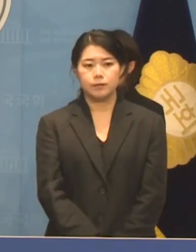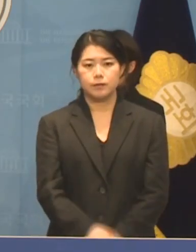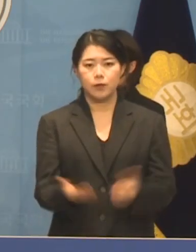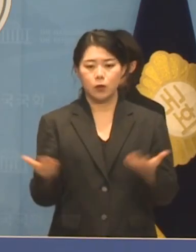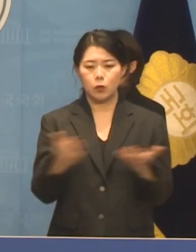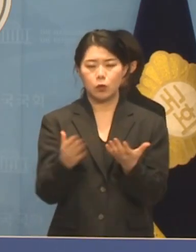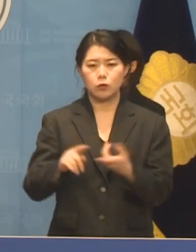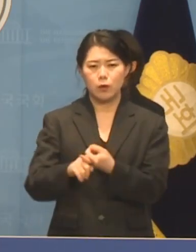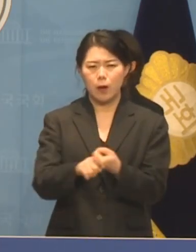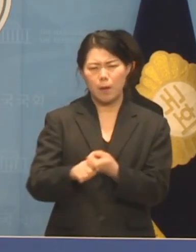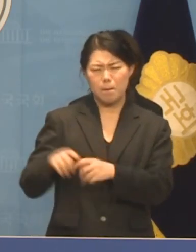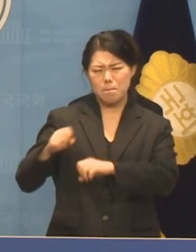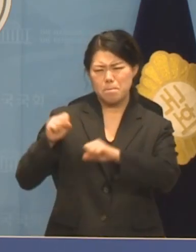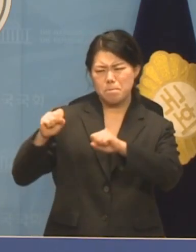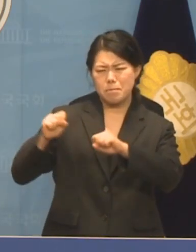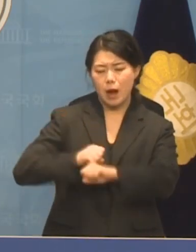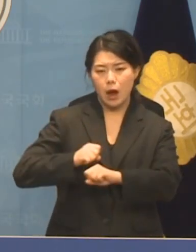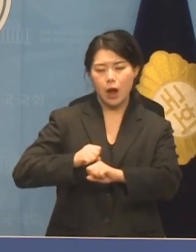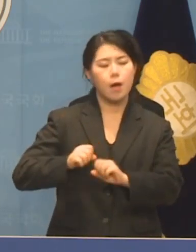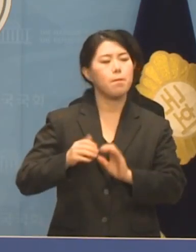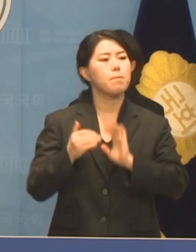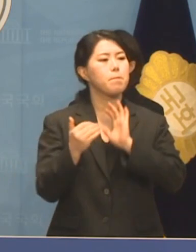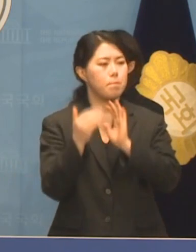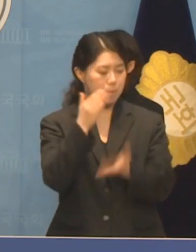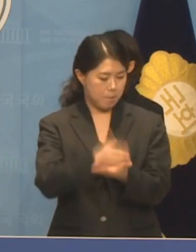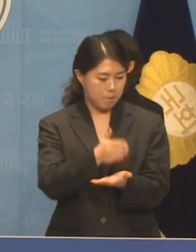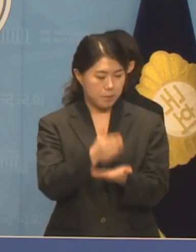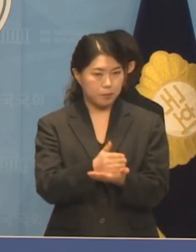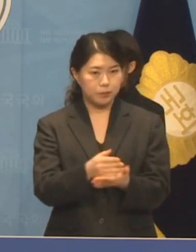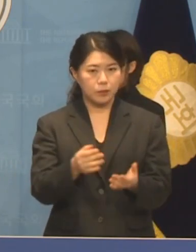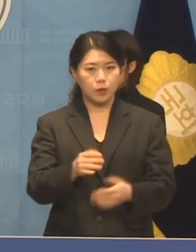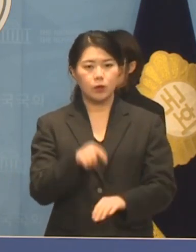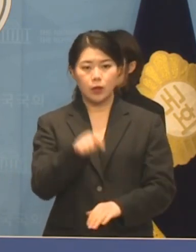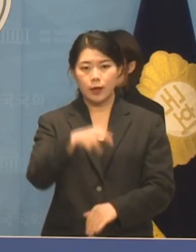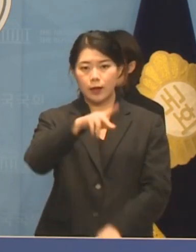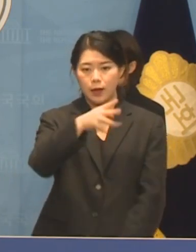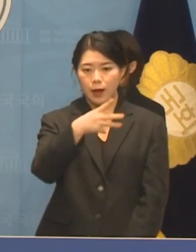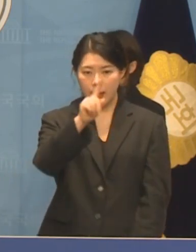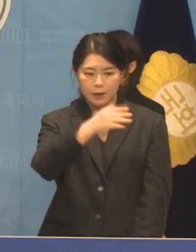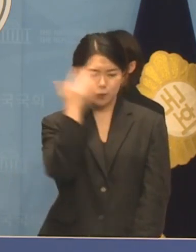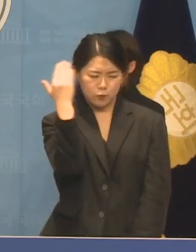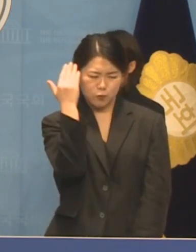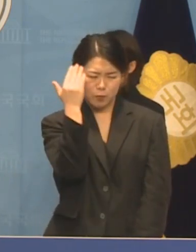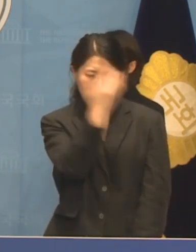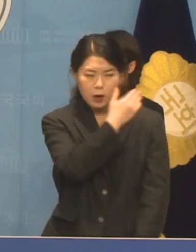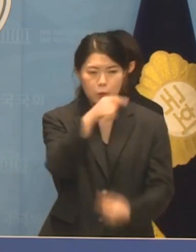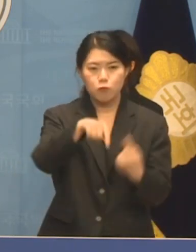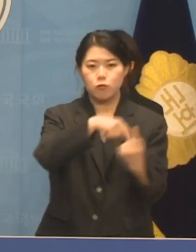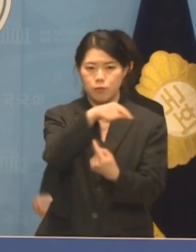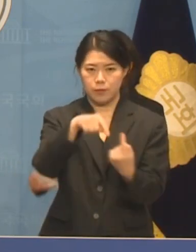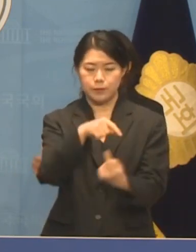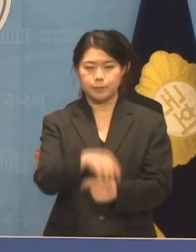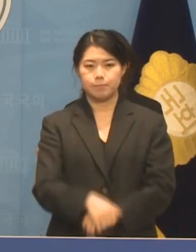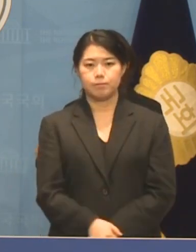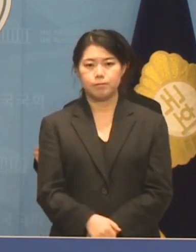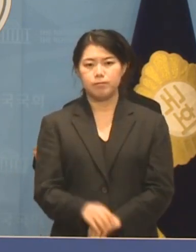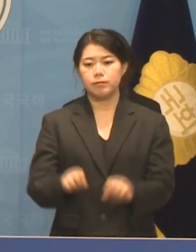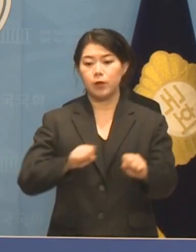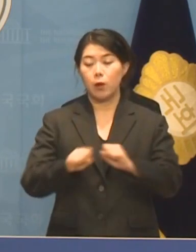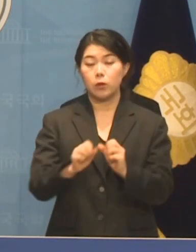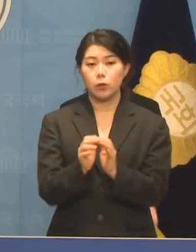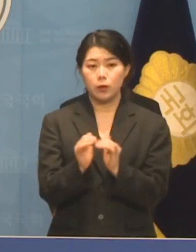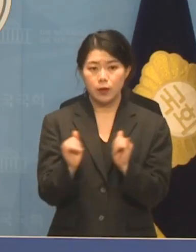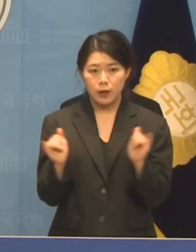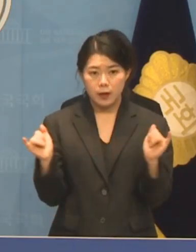노조 파괴의 모습을 멈추고 이 동물권 카라를 투명하고 민주적으로 운영해서 이